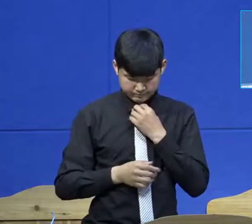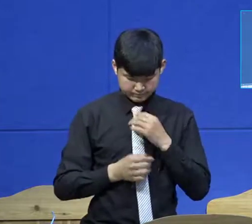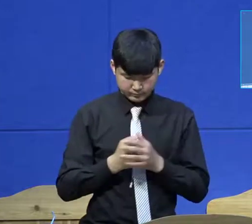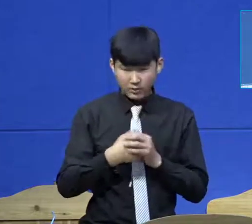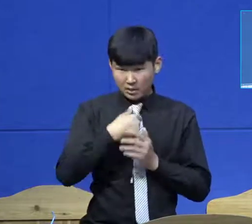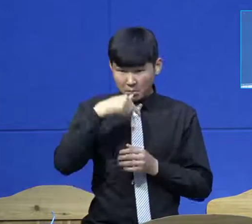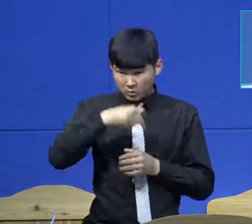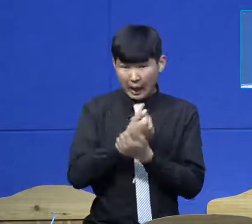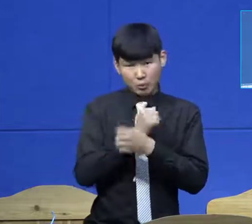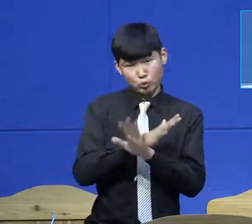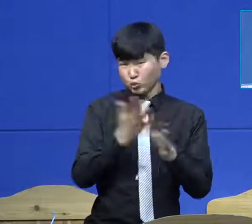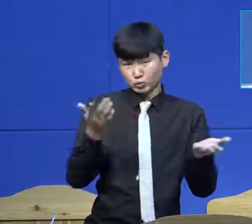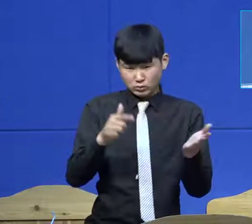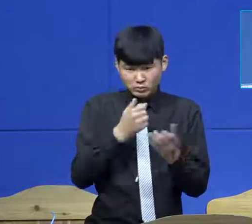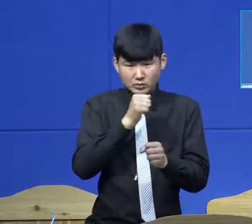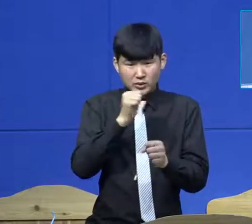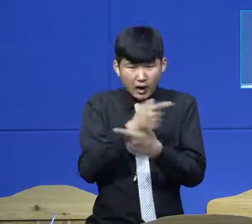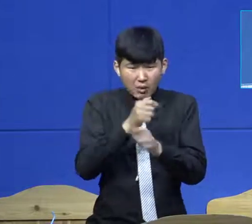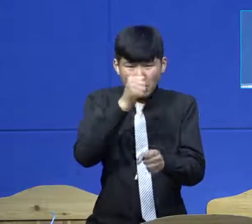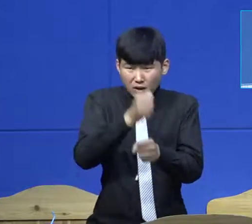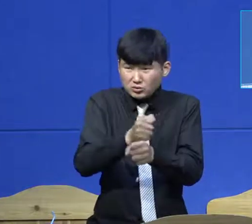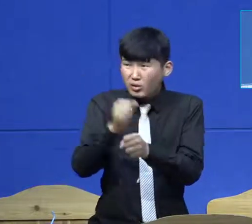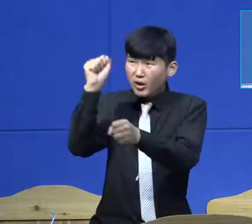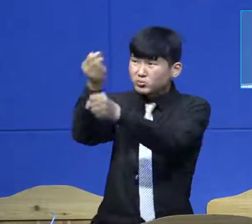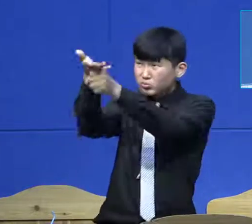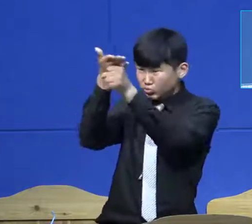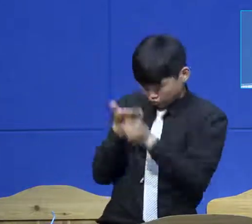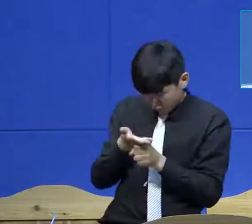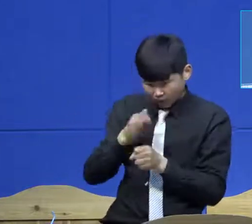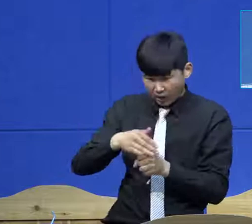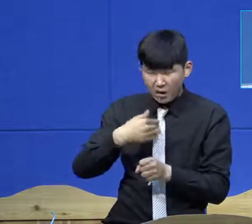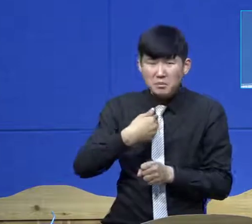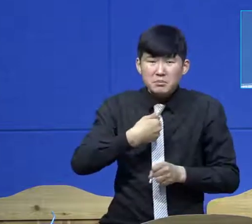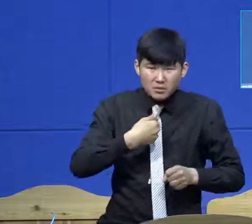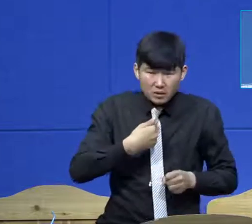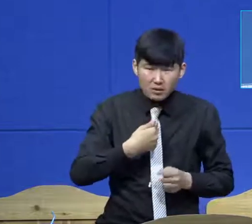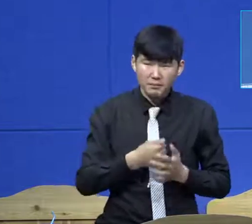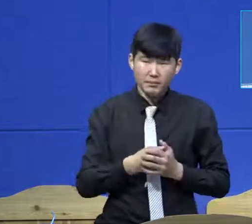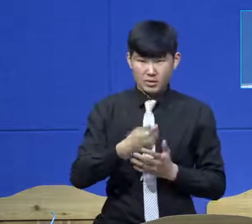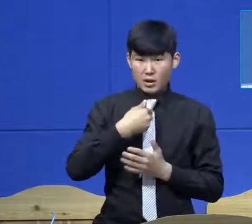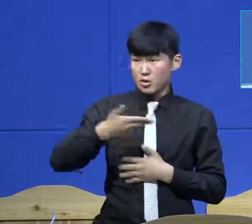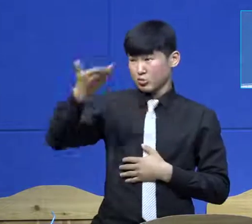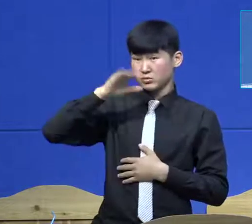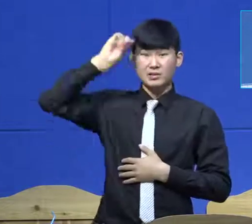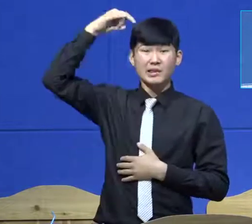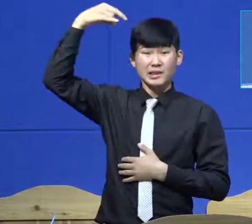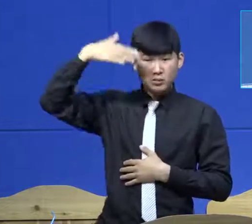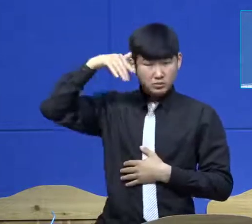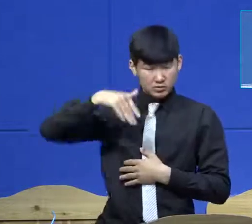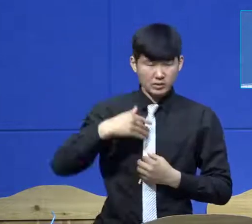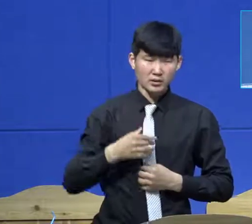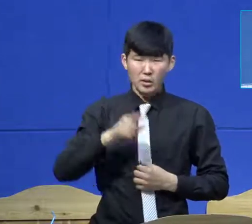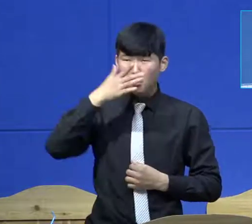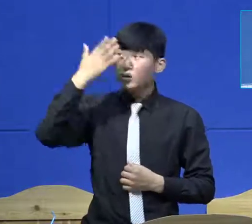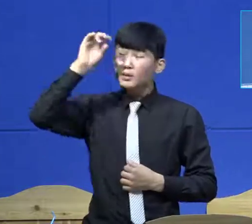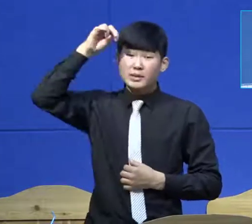намайг авраа зогсохгүй энэ агуу үүргийг даалгаад өччихсөн. Тийм байхад би надад өгсөн нэгүсэл Бурхны